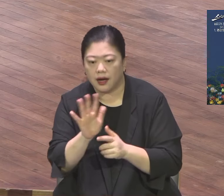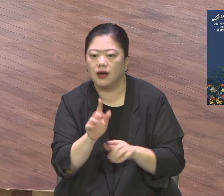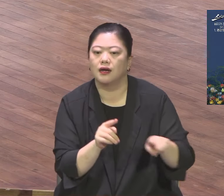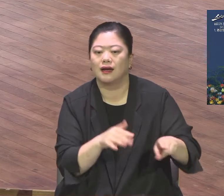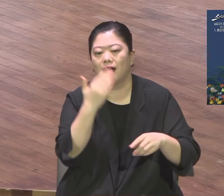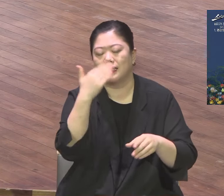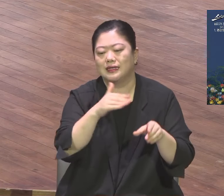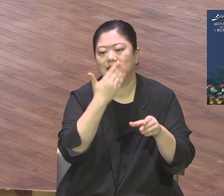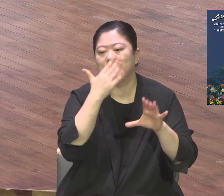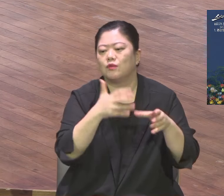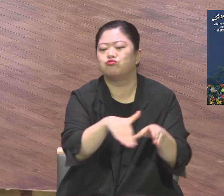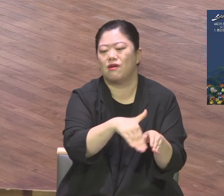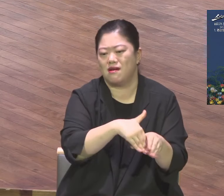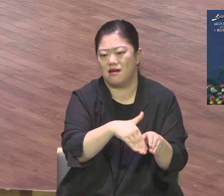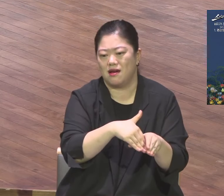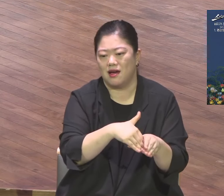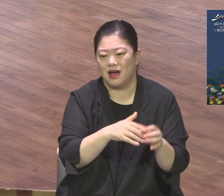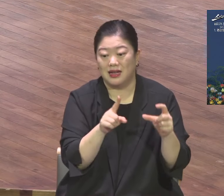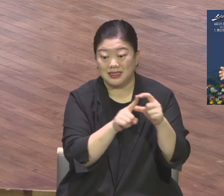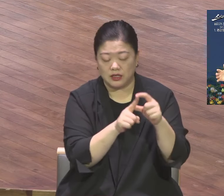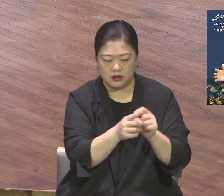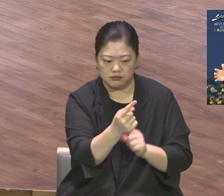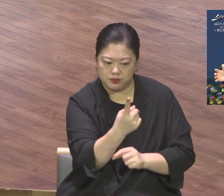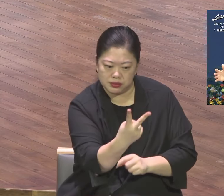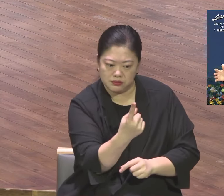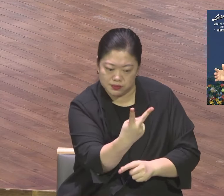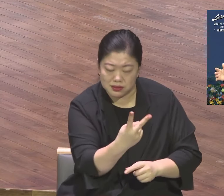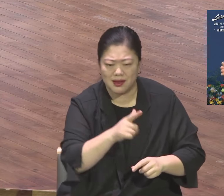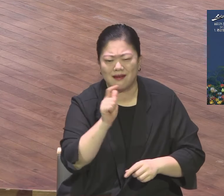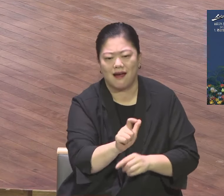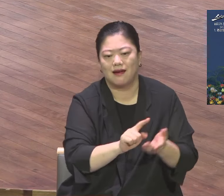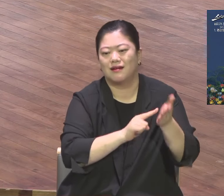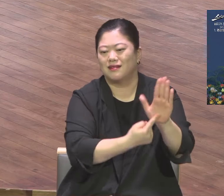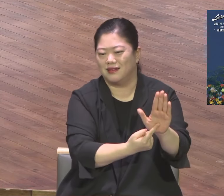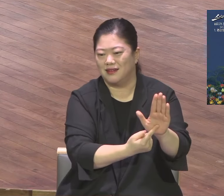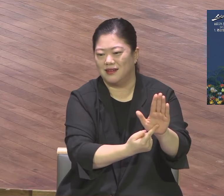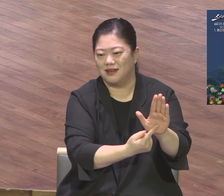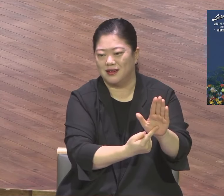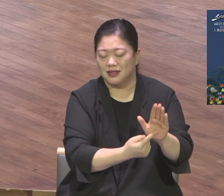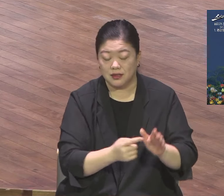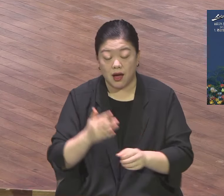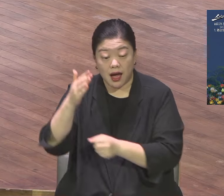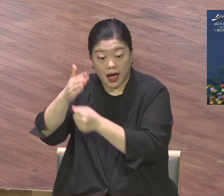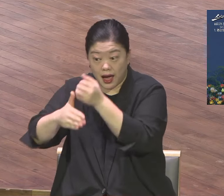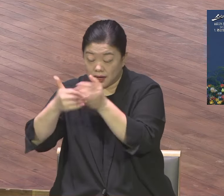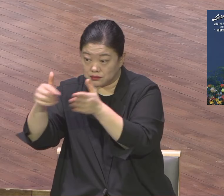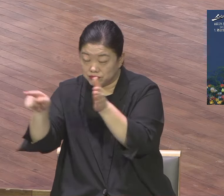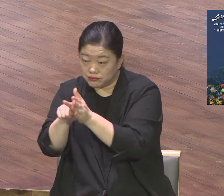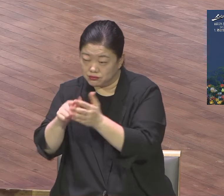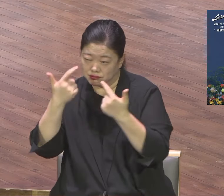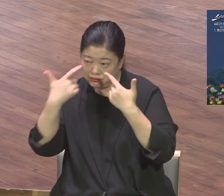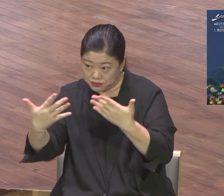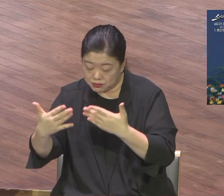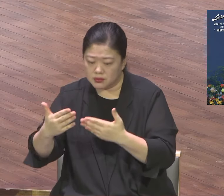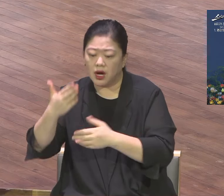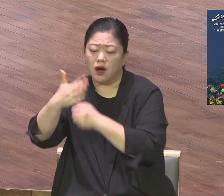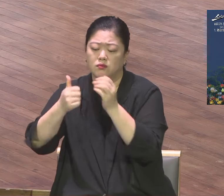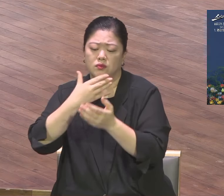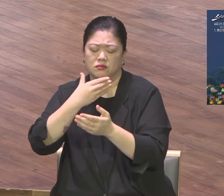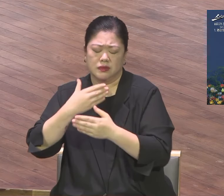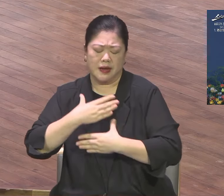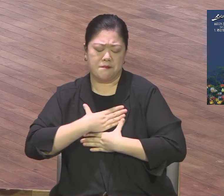삶을 말합니다. 완벽한 평안, 마음의 평안, 삶의 평안. 내가 다 너에게 책임져 주겠다. 그